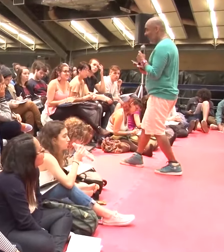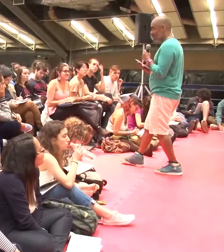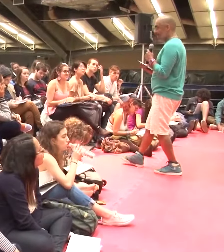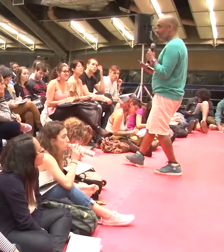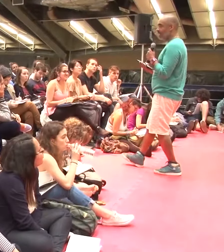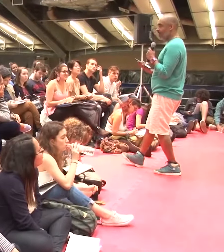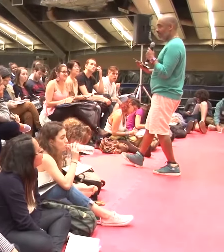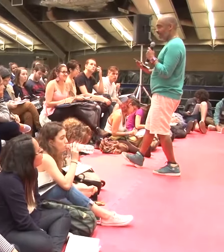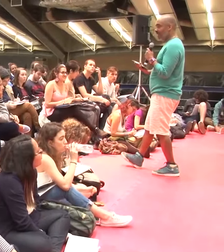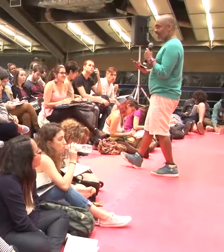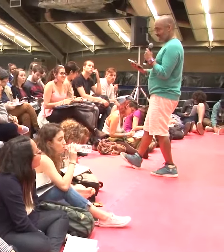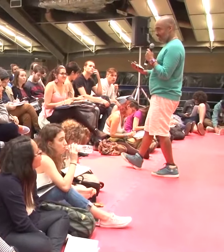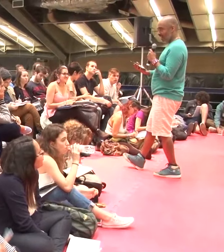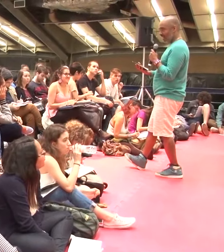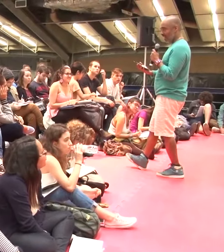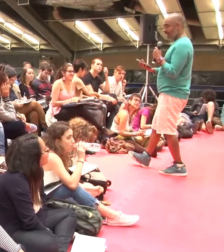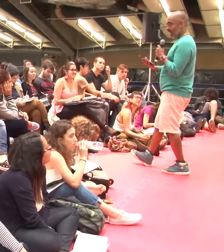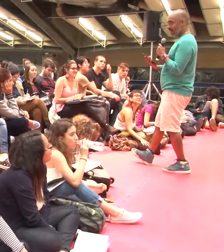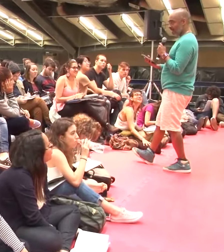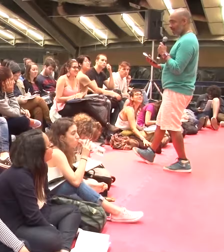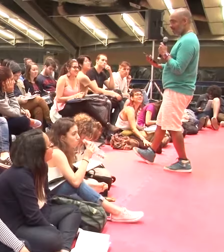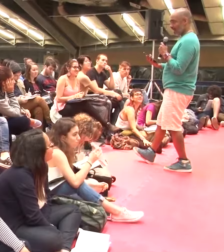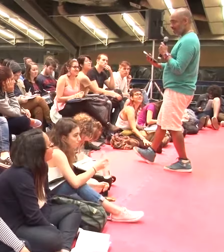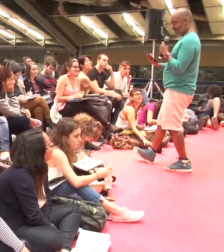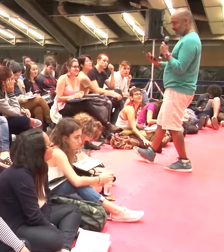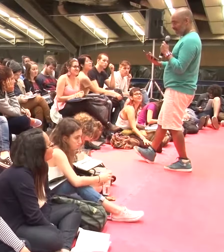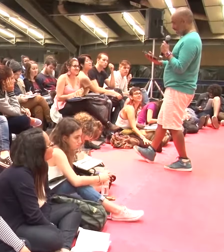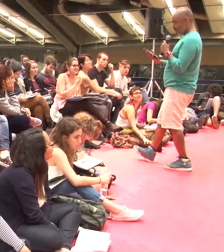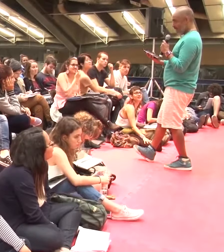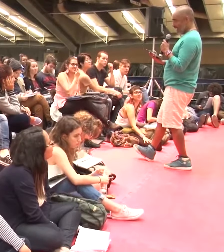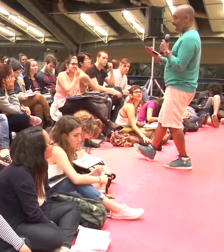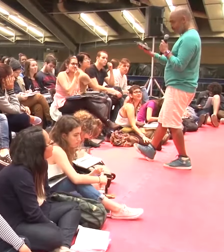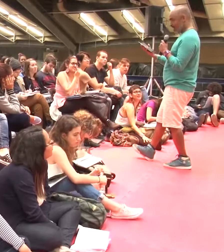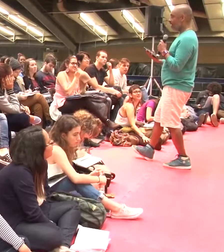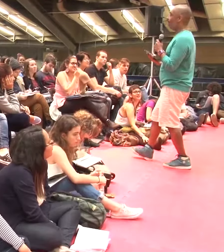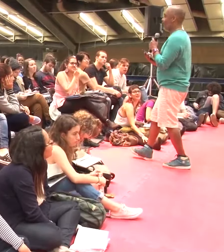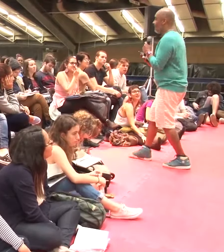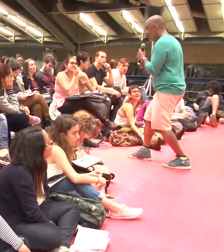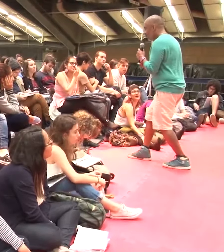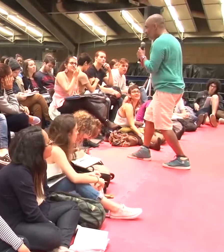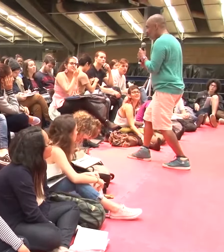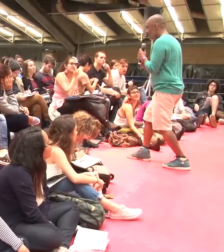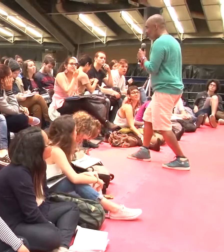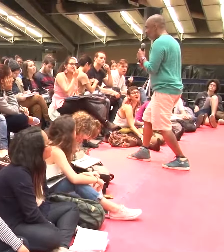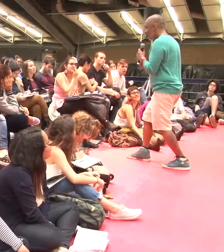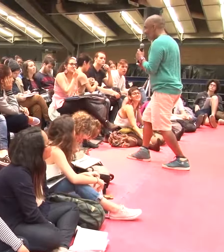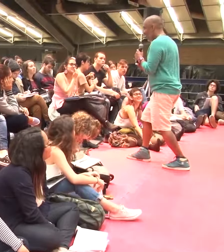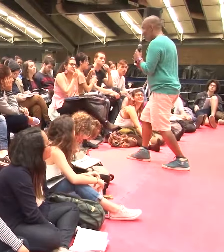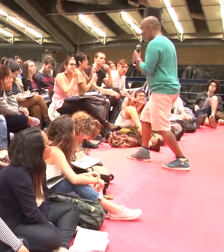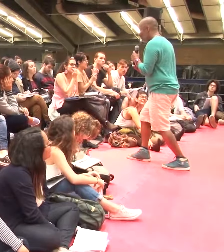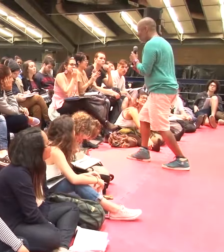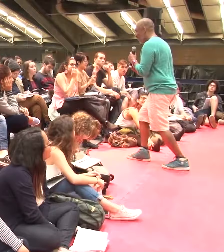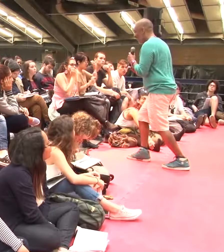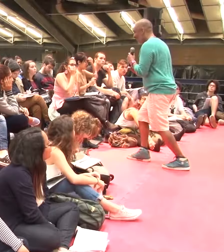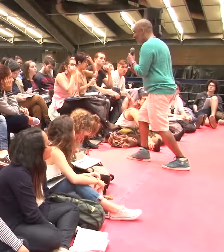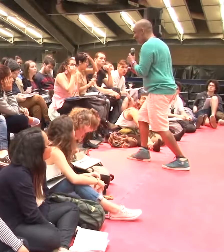que é homem. Ela lembra que a igualdade, nessa hora, né? Ela lembra que a igualdade acabou, né? Abre você que é homem. Aí